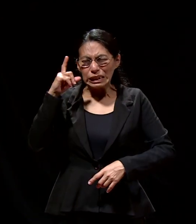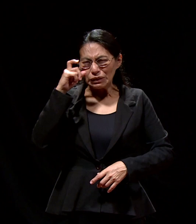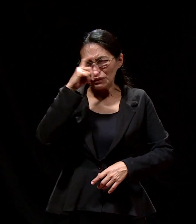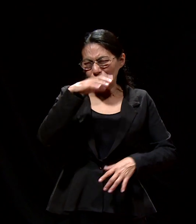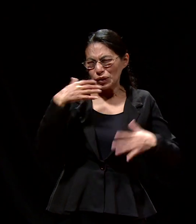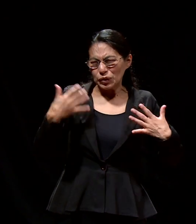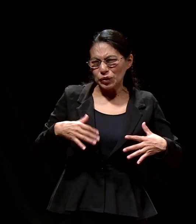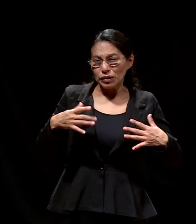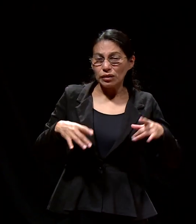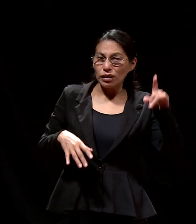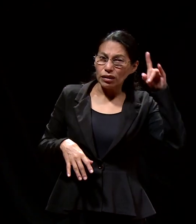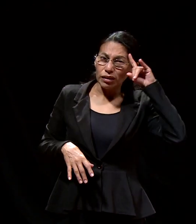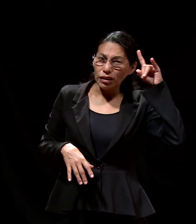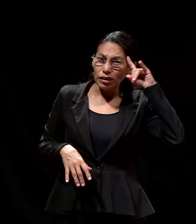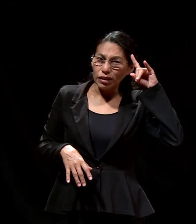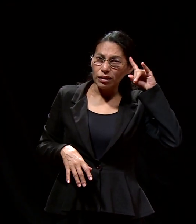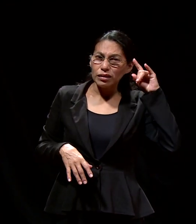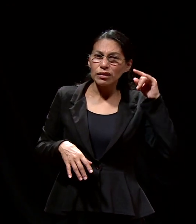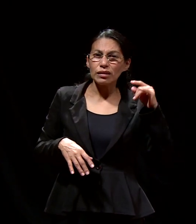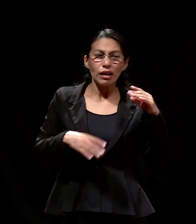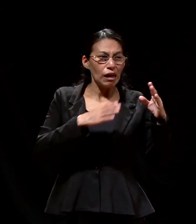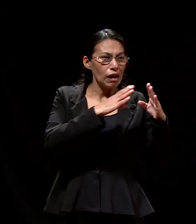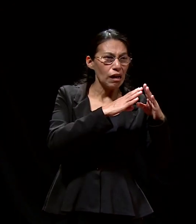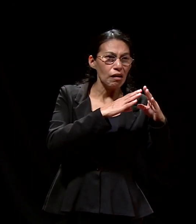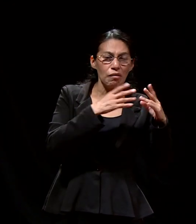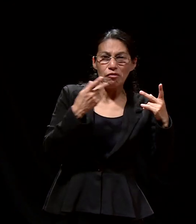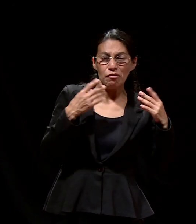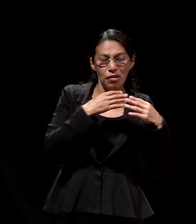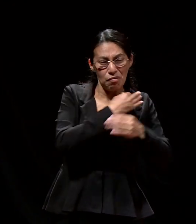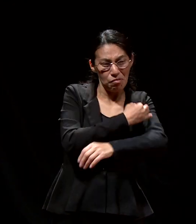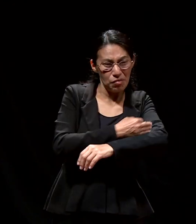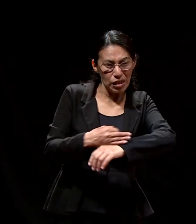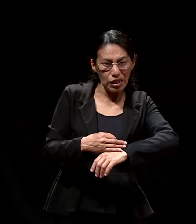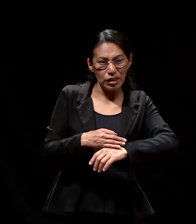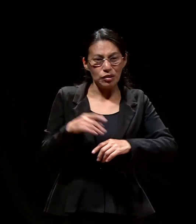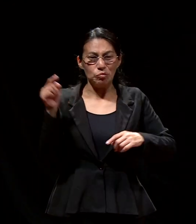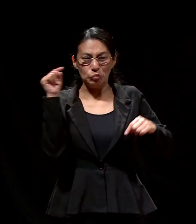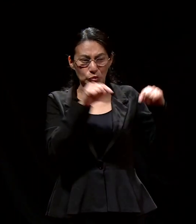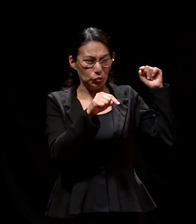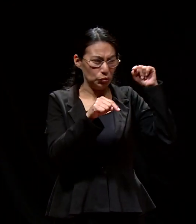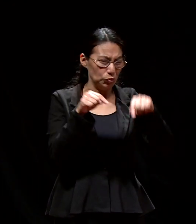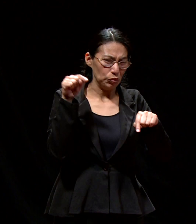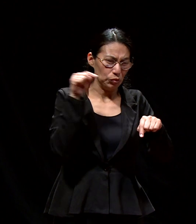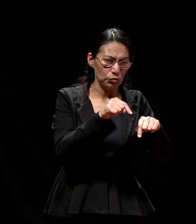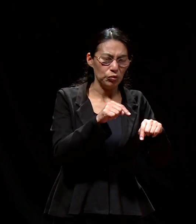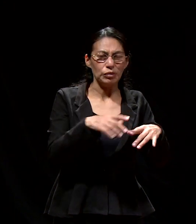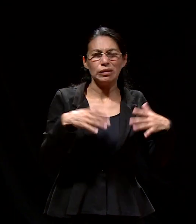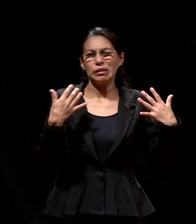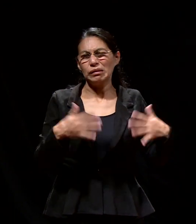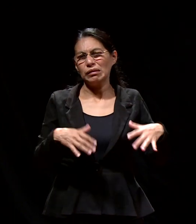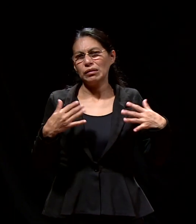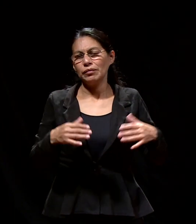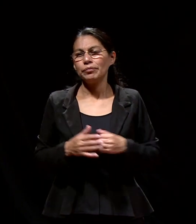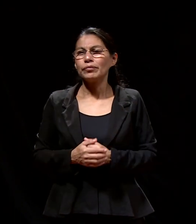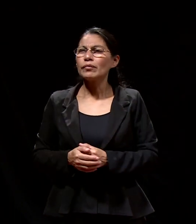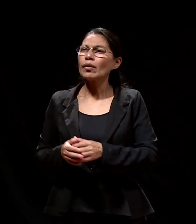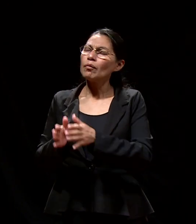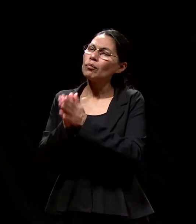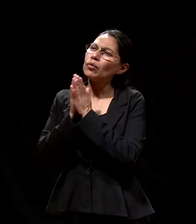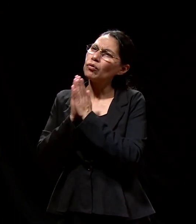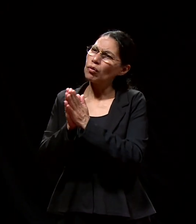los hogares vamos a estar orando por tu iglesia oren por nosotros nos